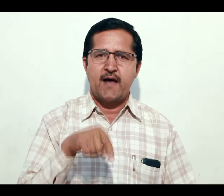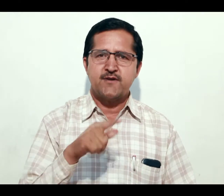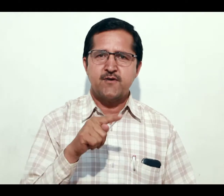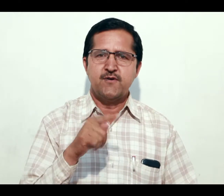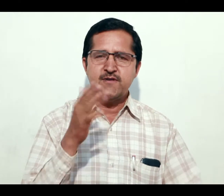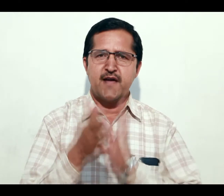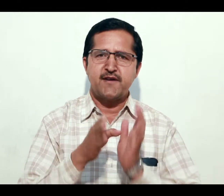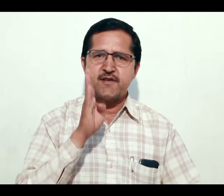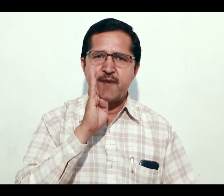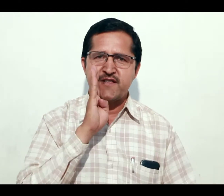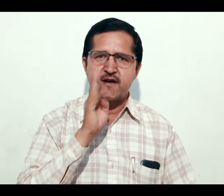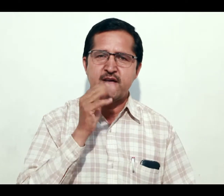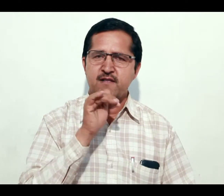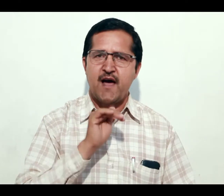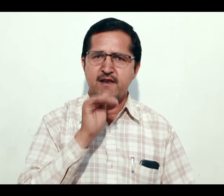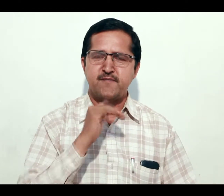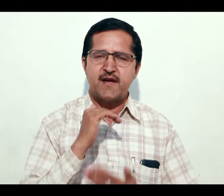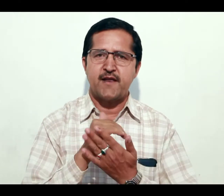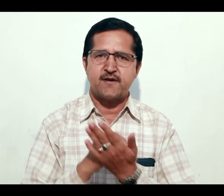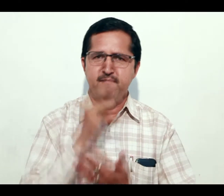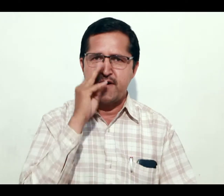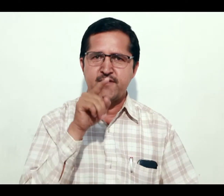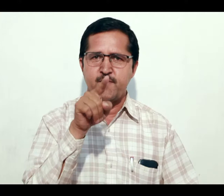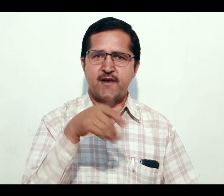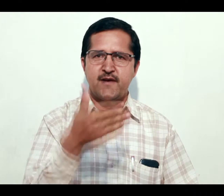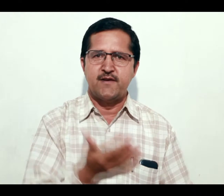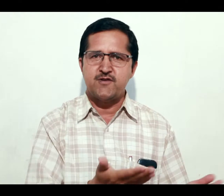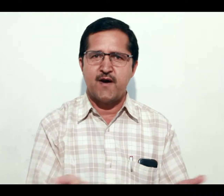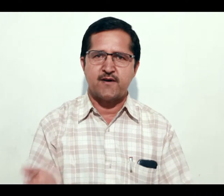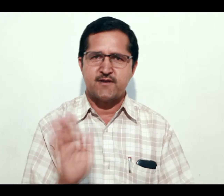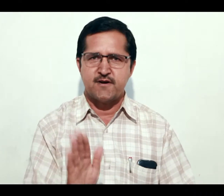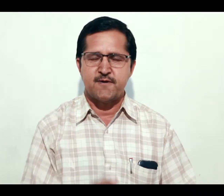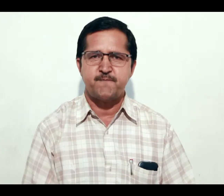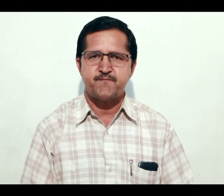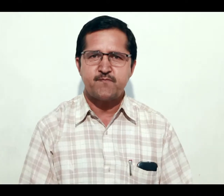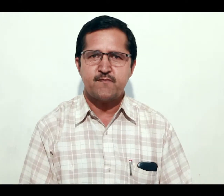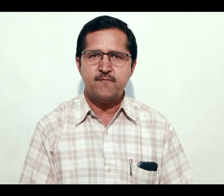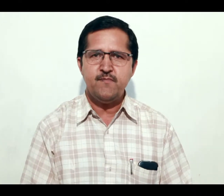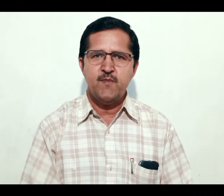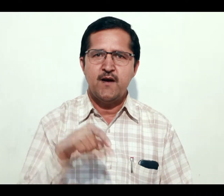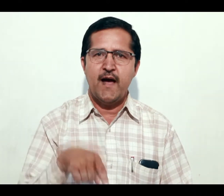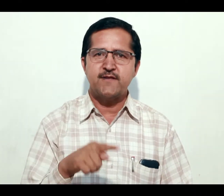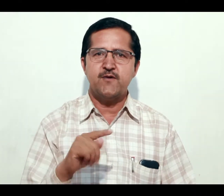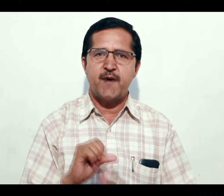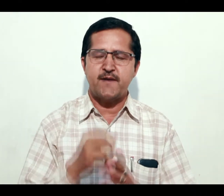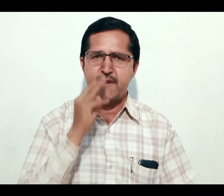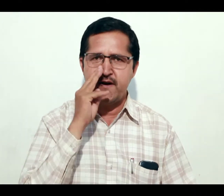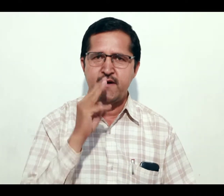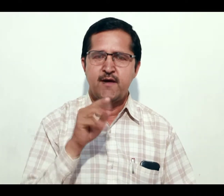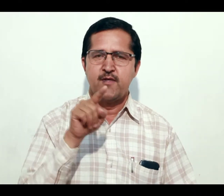आजको साङ्केतिक भाषा तालिम कार्यक्रममा तपाईँलाई स्वागत छ। आजको पाठमा